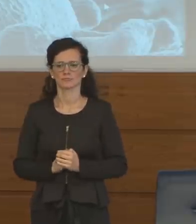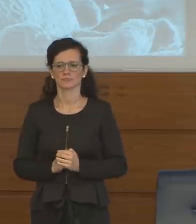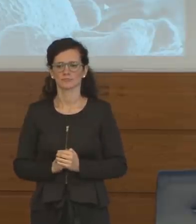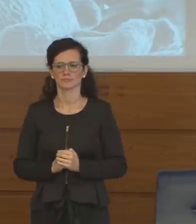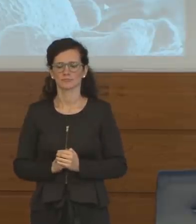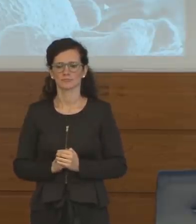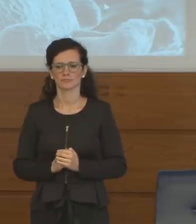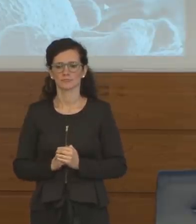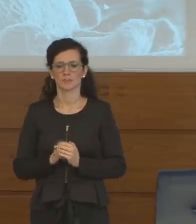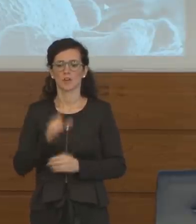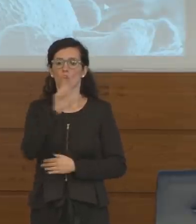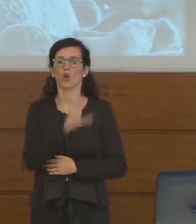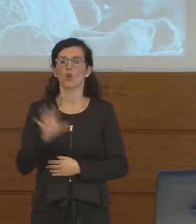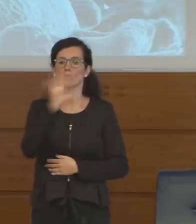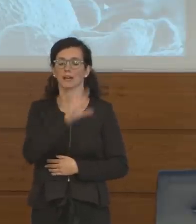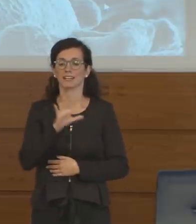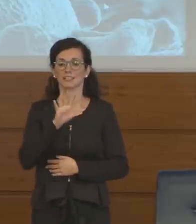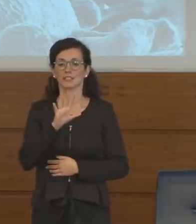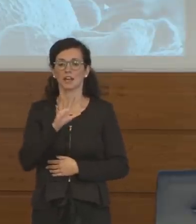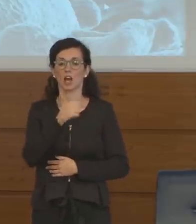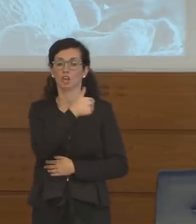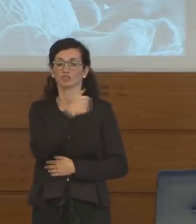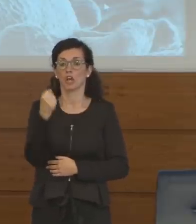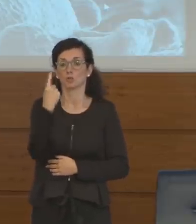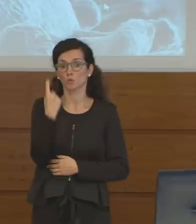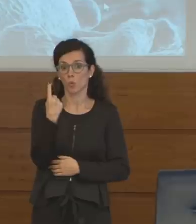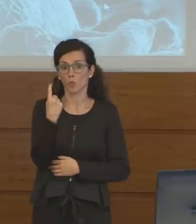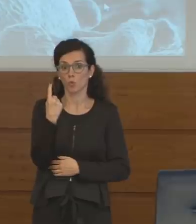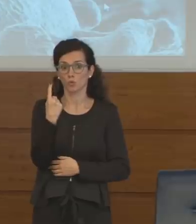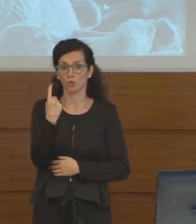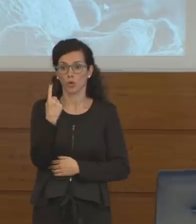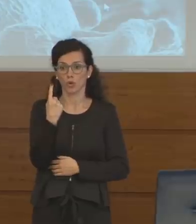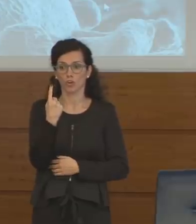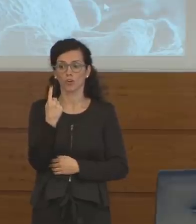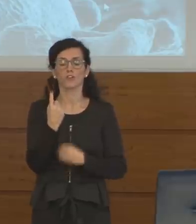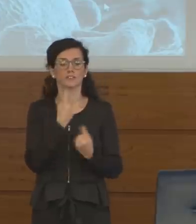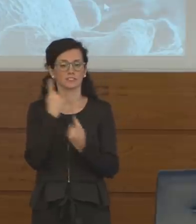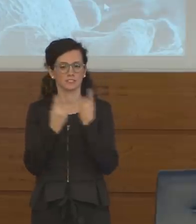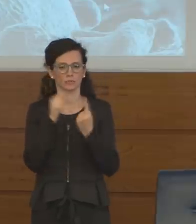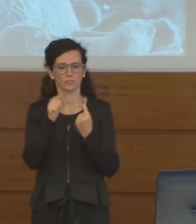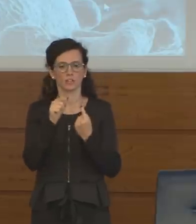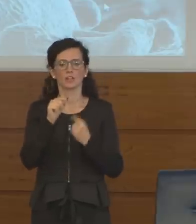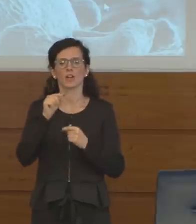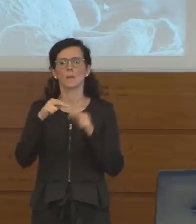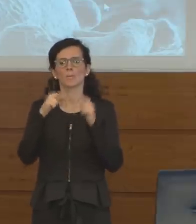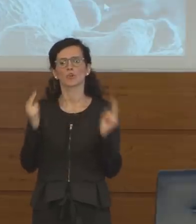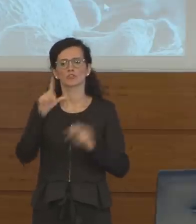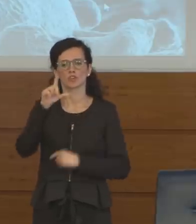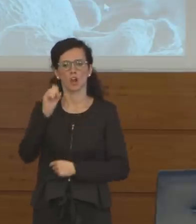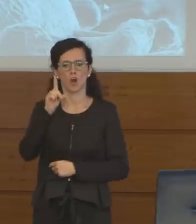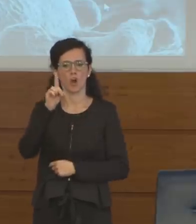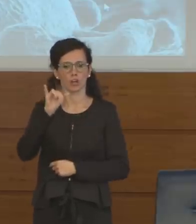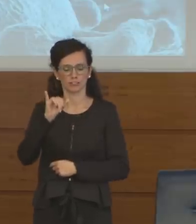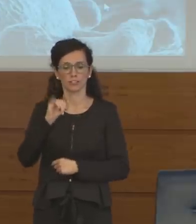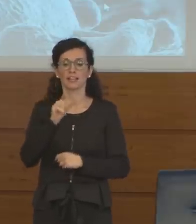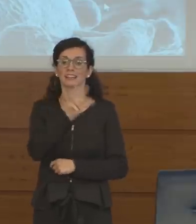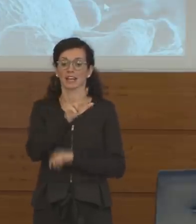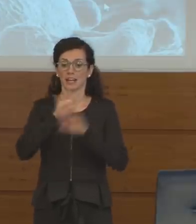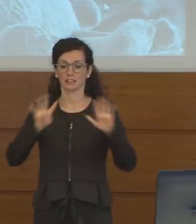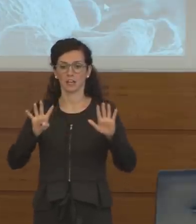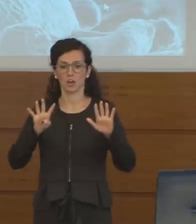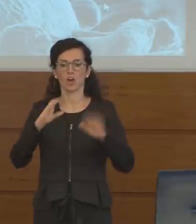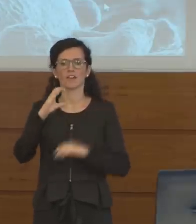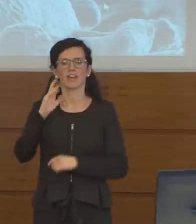Per quanto riguarda la Lombardia abbiamo 101 casi che riguardano la provincia di Lodi, 39 la provincia